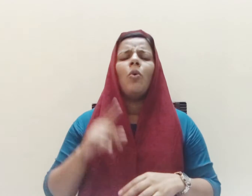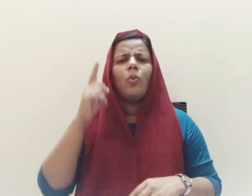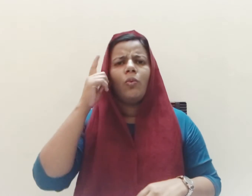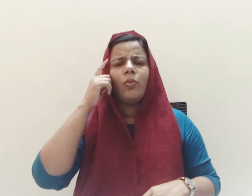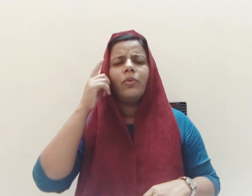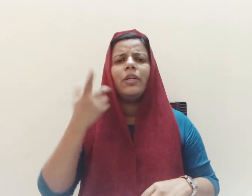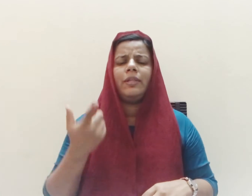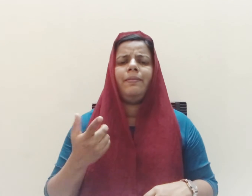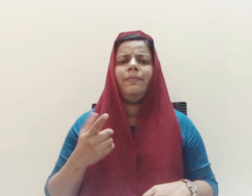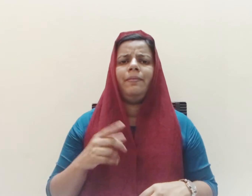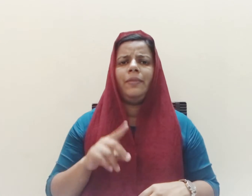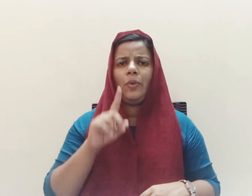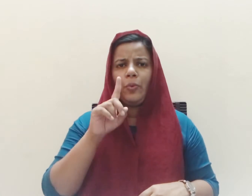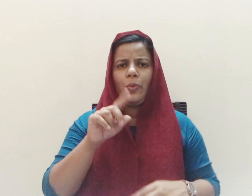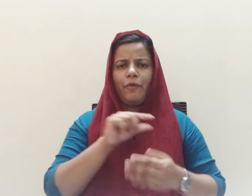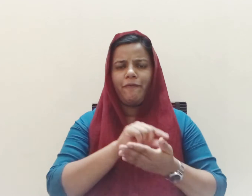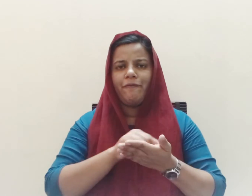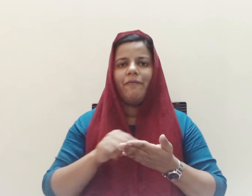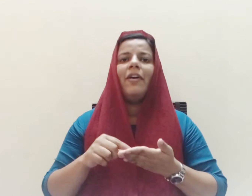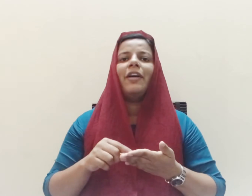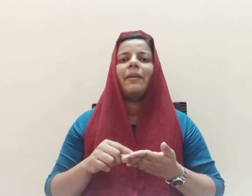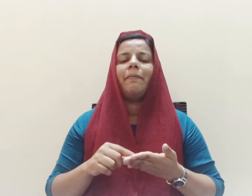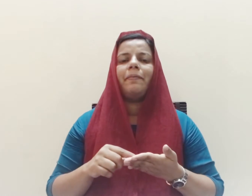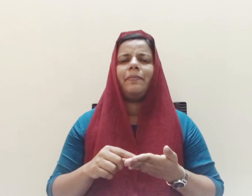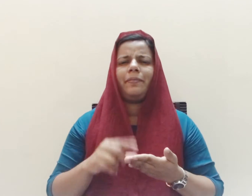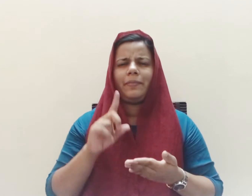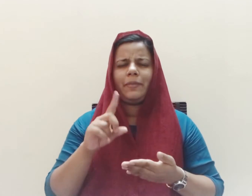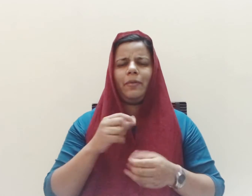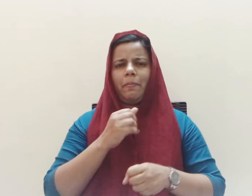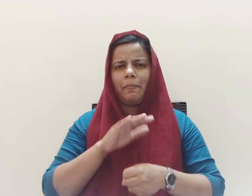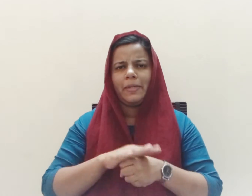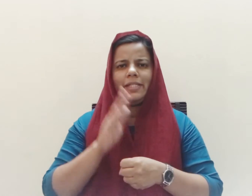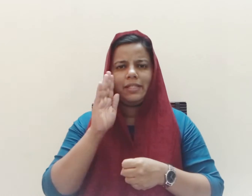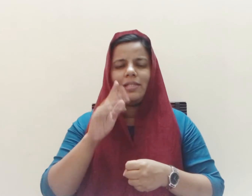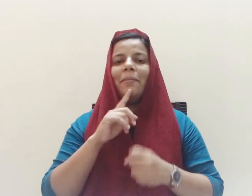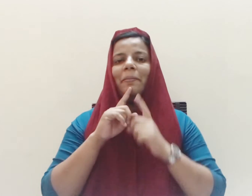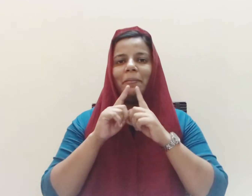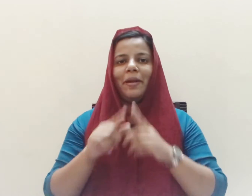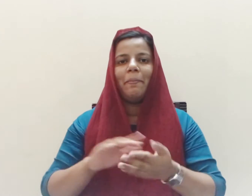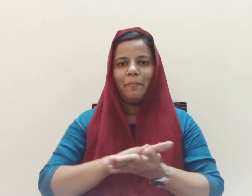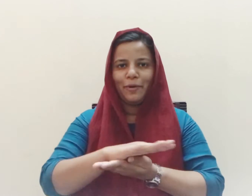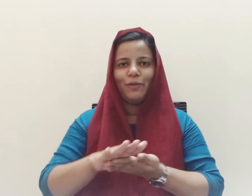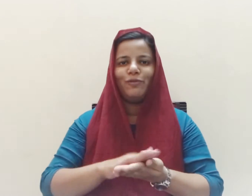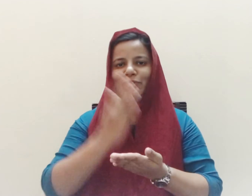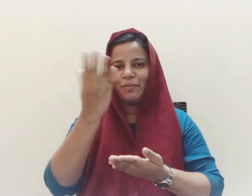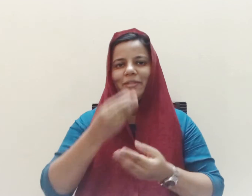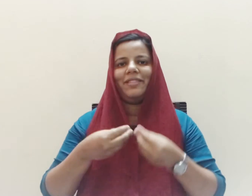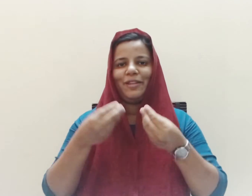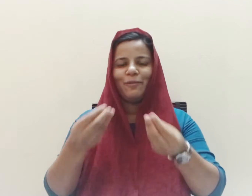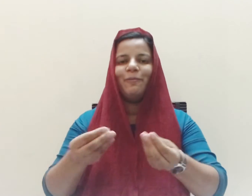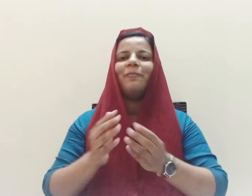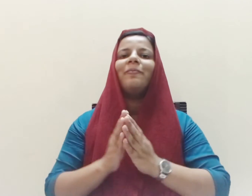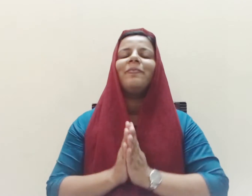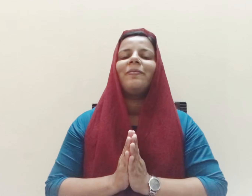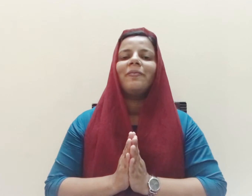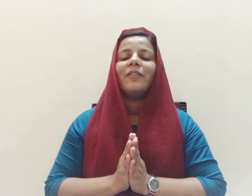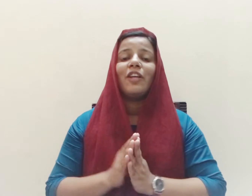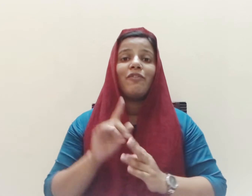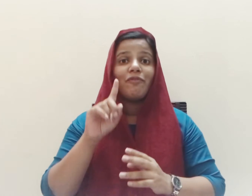എപ്പോഴും ഓർത്തിരിക്കേണ്ടതായ ഒരു വാക്യവും അതിനുമായിട്ടുള്ളൊരു ചെറിയ സന്ദേശവുമാണ് പരിശുദ്ധാത്മാവ് തരുന്നത്. ശ്രദ്ധയോടെ കേട്ടിട്ടുണ്ട്. 1